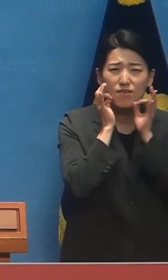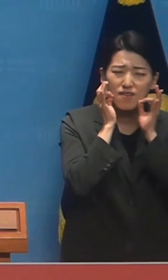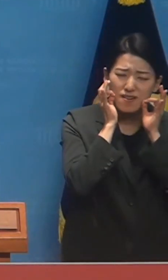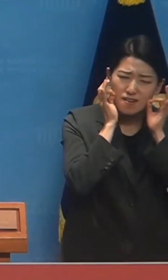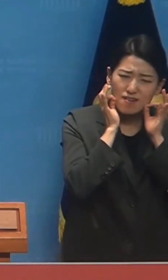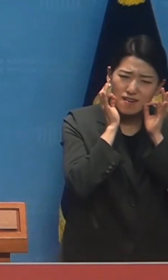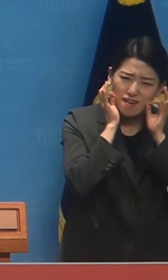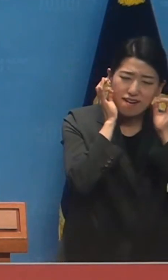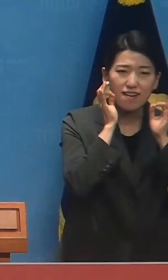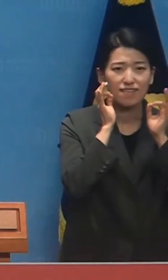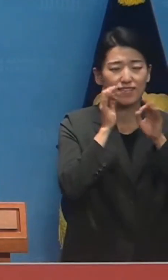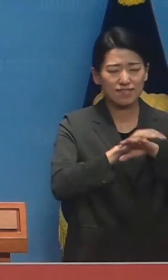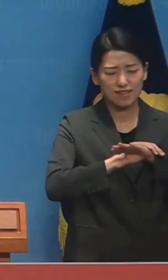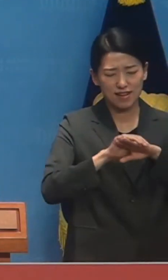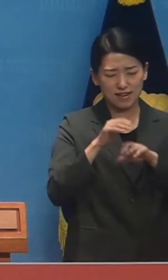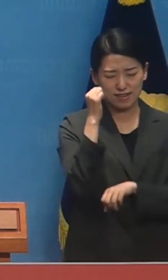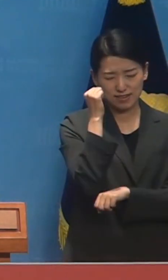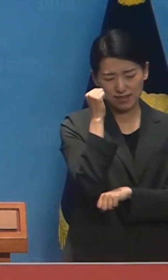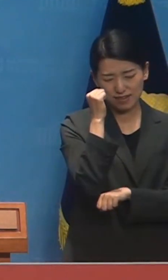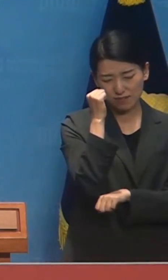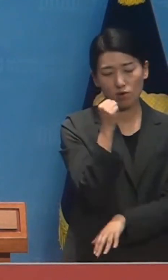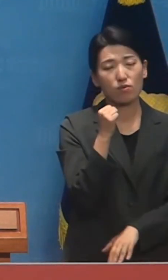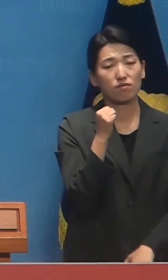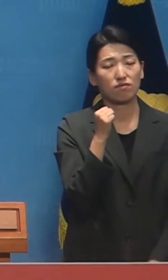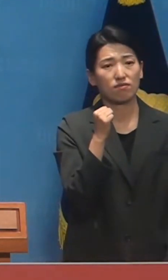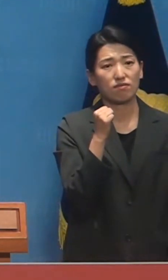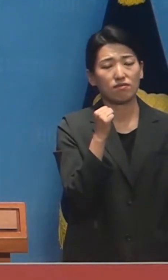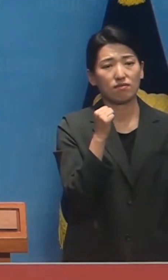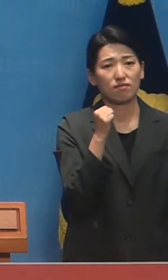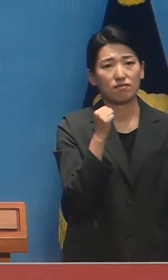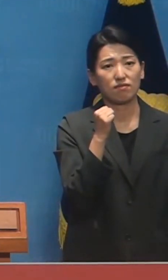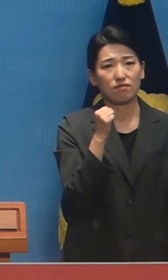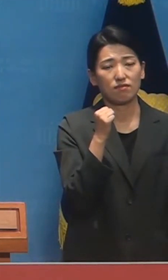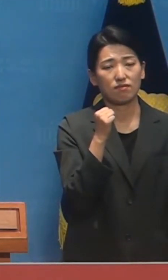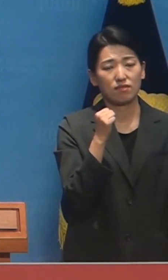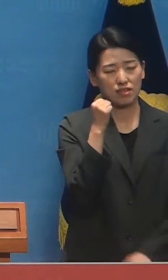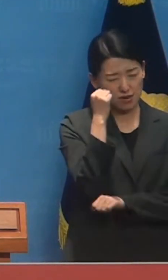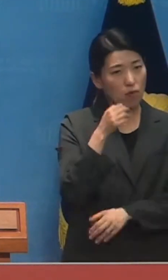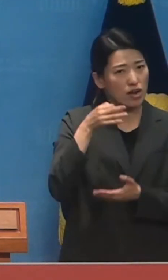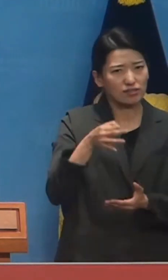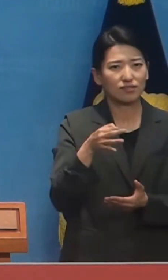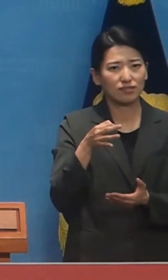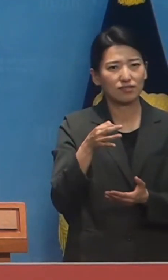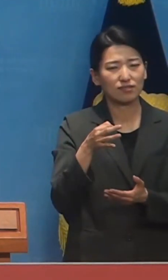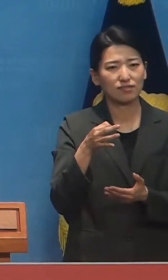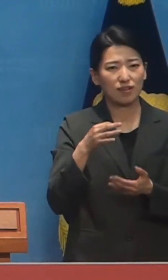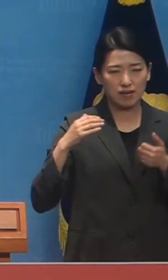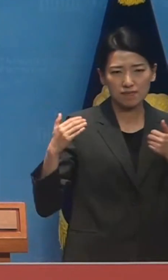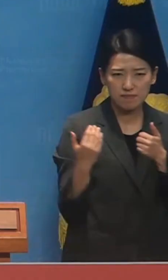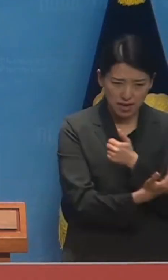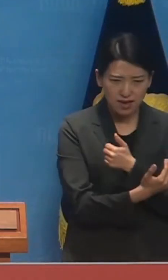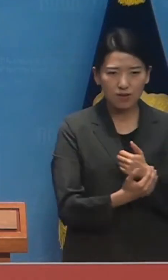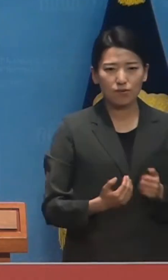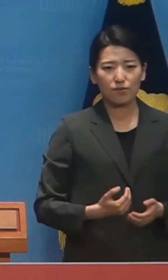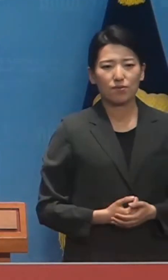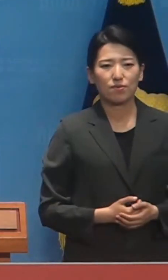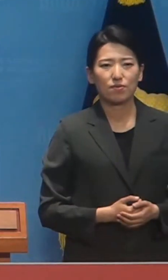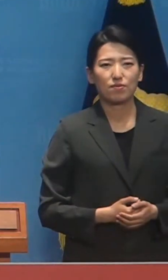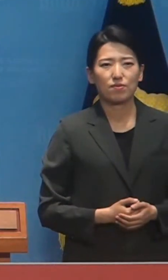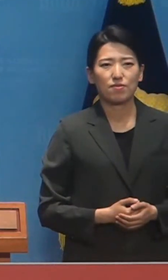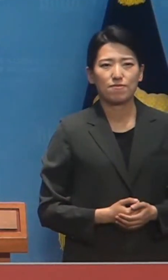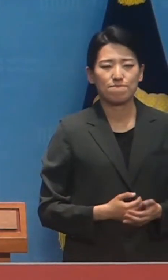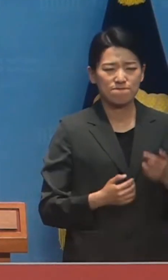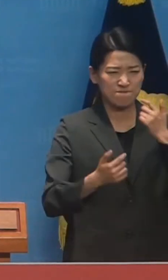가장 근원적인 기초, 가장 근원적인 가치, 이것을 지킬 수 있고 이 부분에 대해서